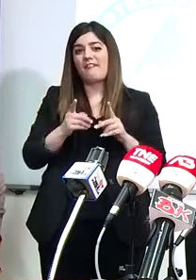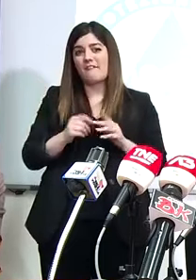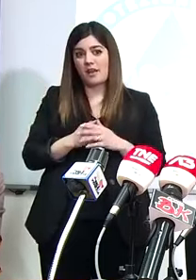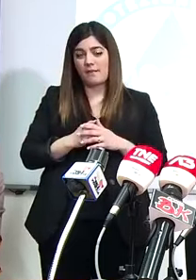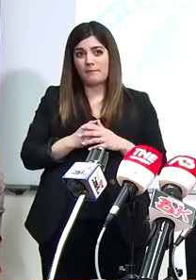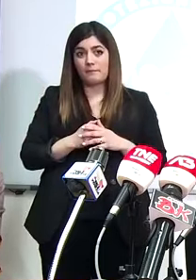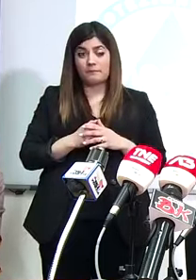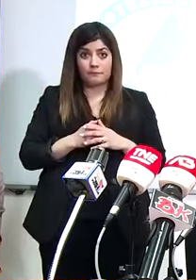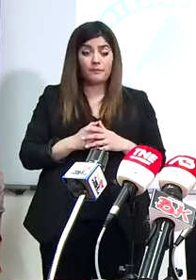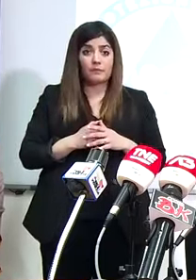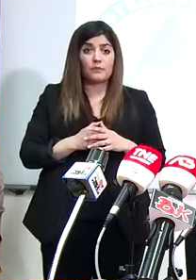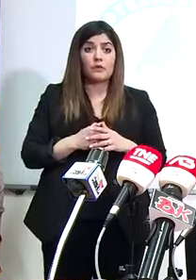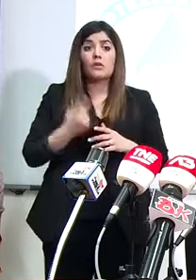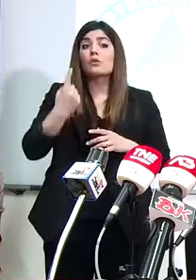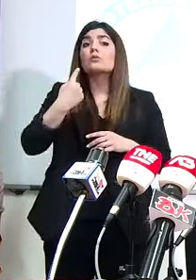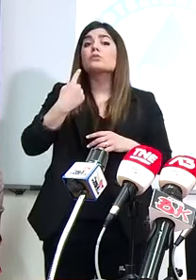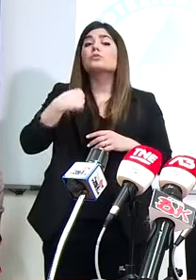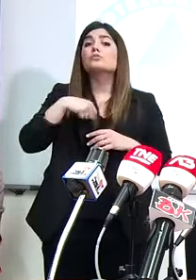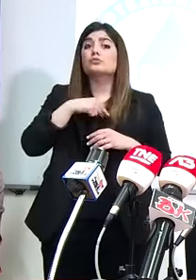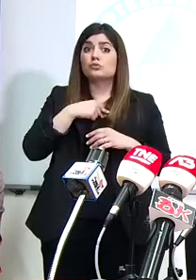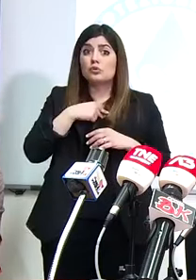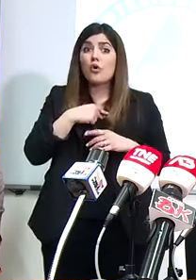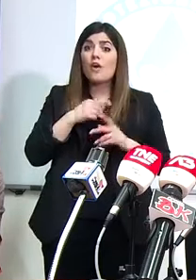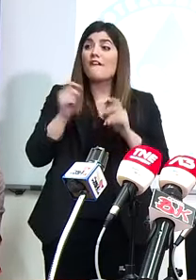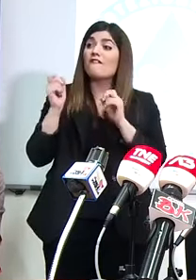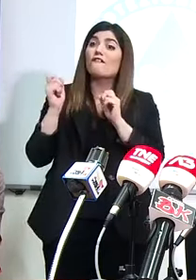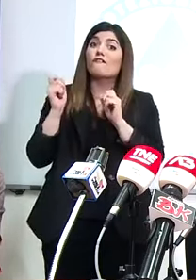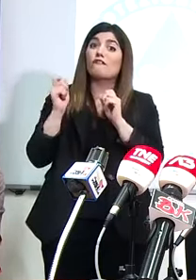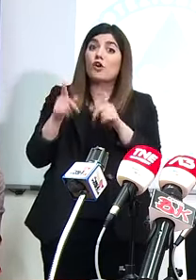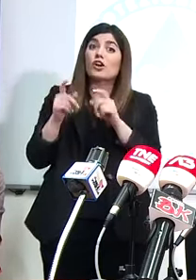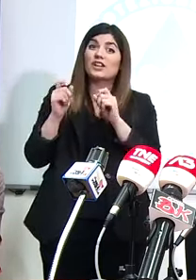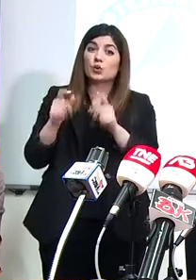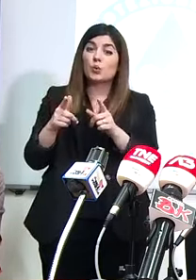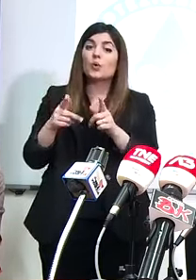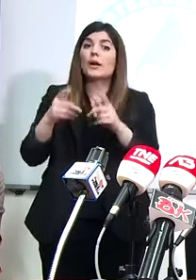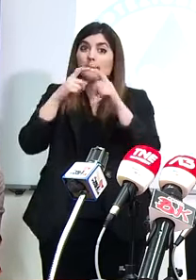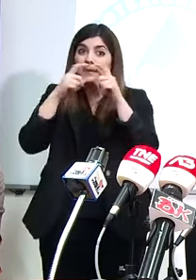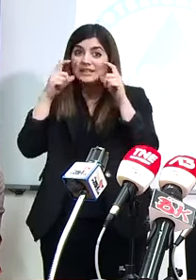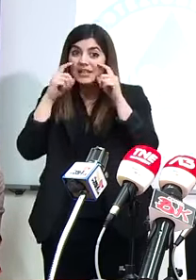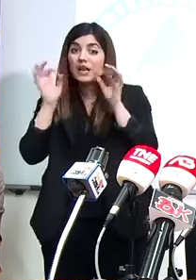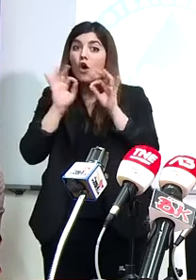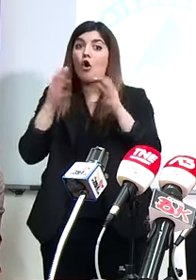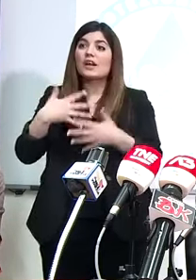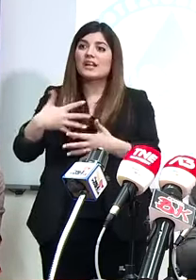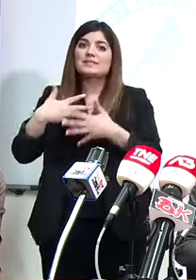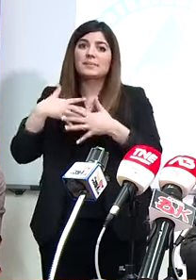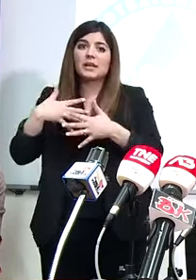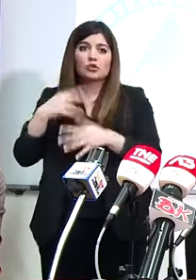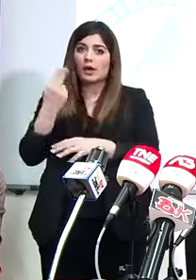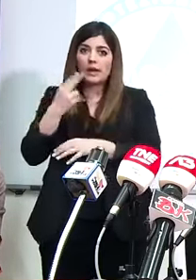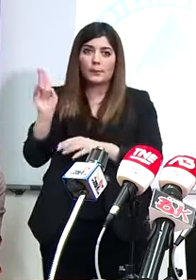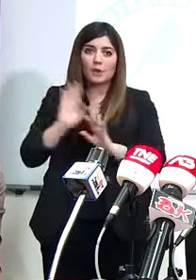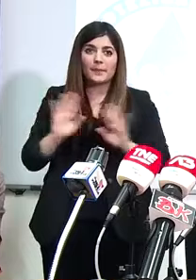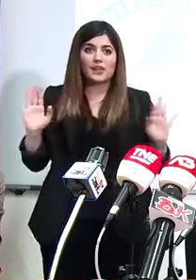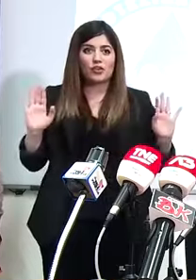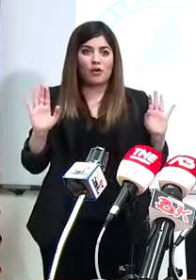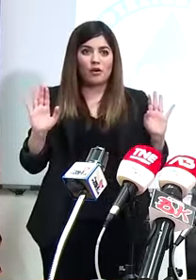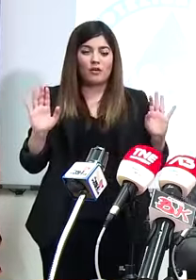qualsiasi fornitura di mascherine e respiratori nella prima fase perché non ci ricordiamo più ma tu non potevi andare a comprare